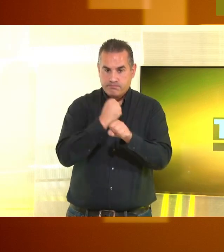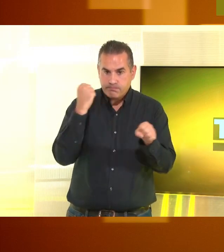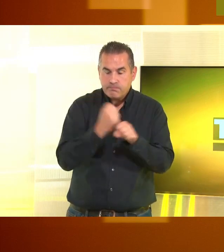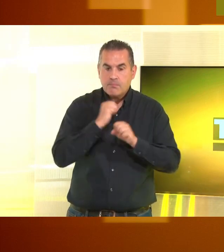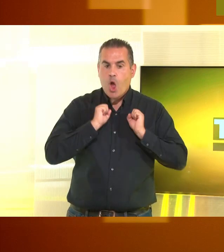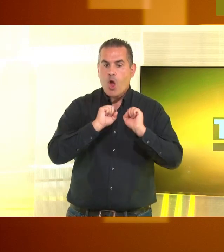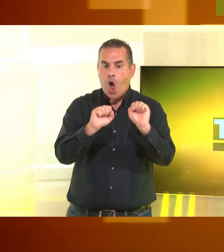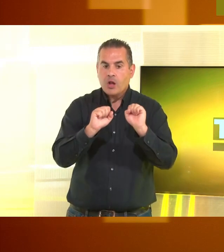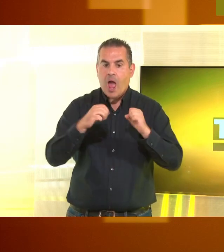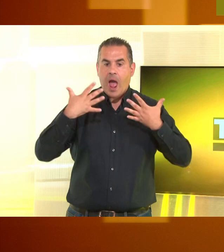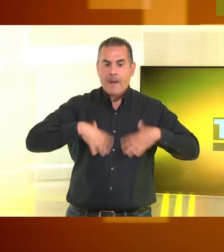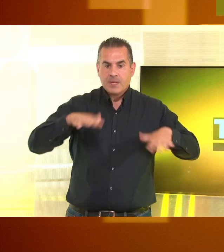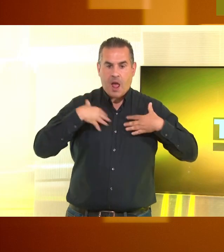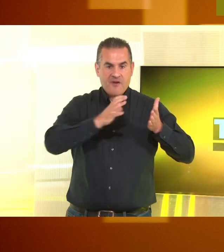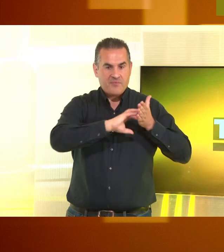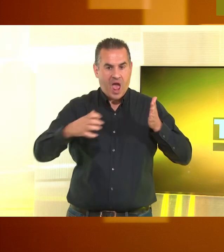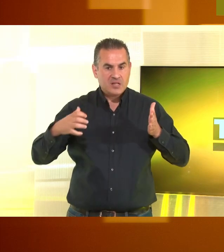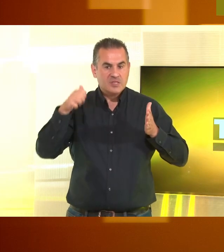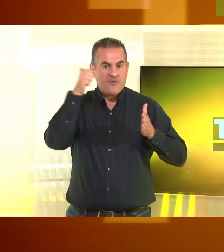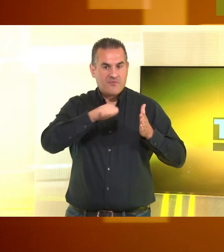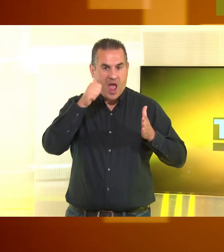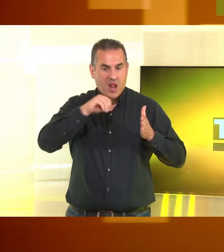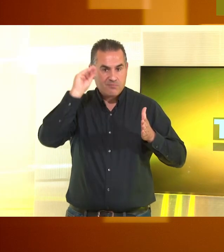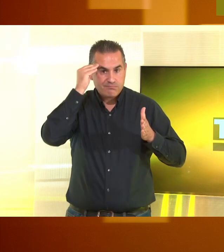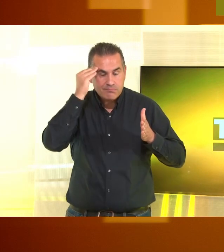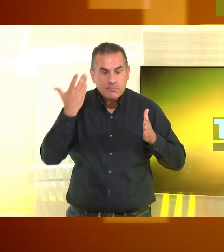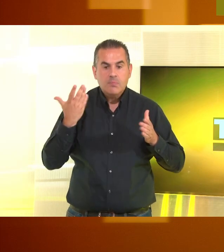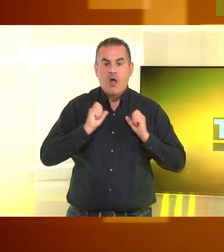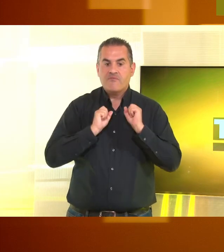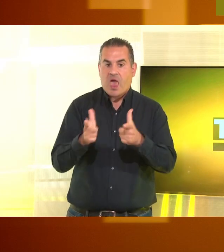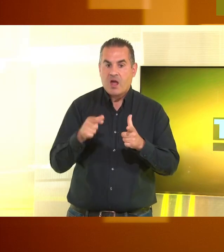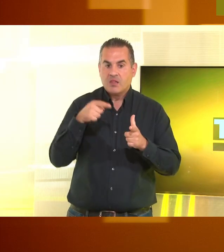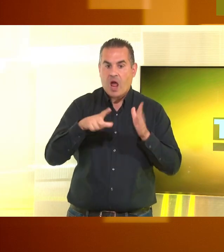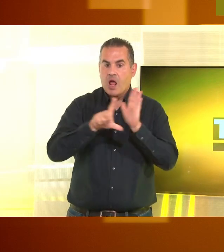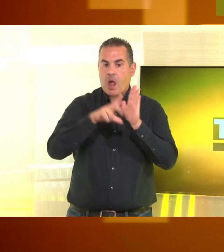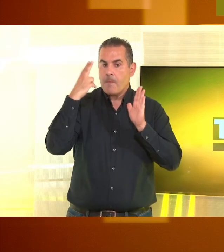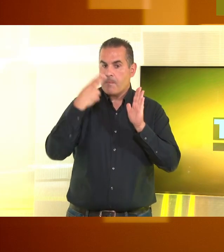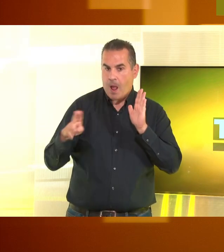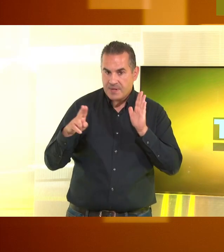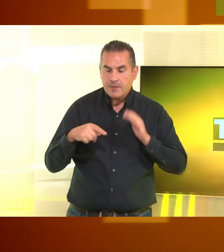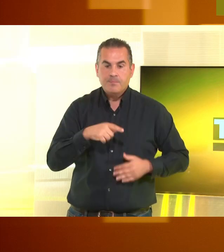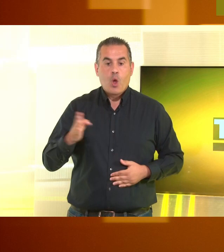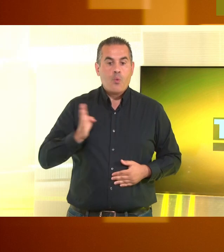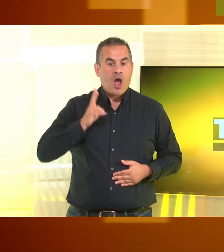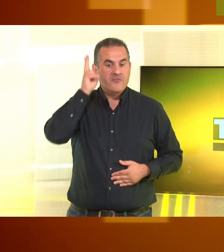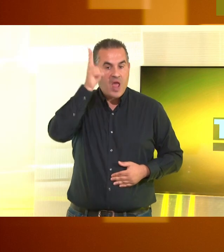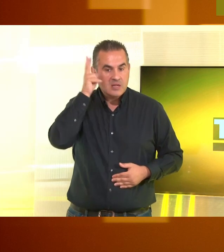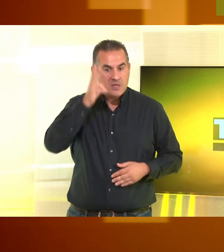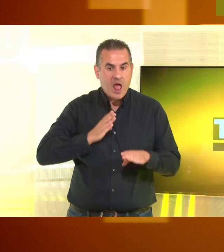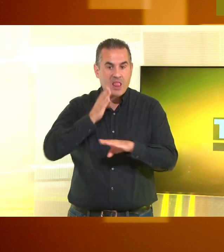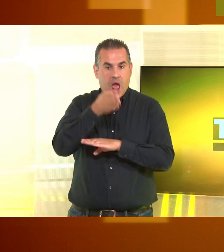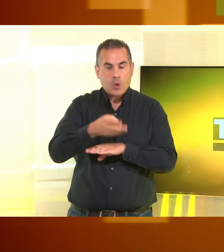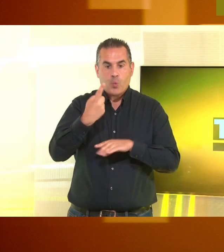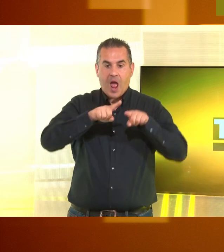ed accessori da abbigliamento contraffatti. L'operazione ha consentito di sottoporre a sequestro, presso un negozio di Alghero, oltre